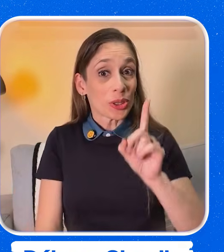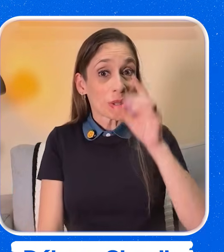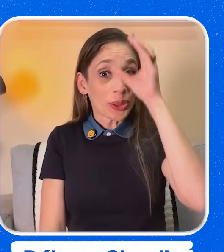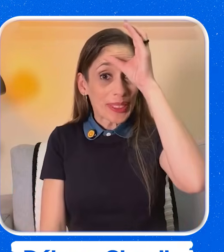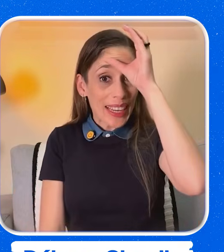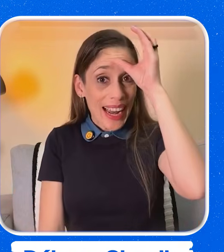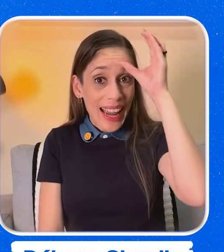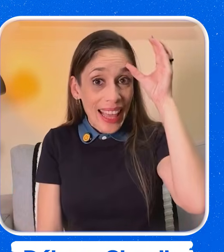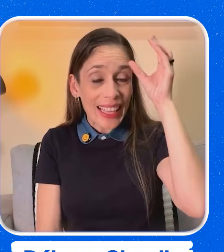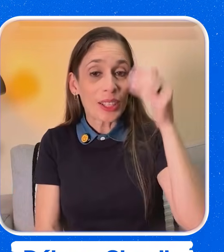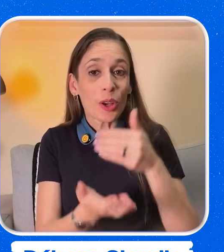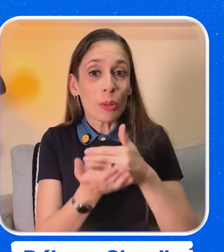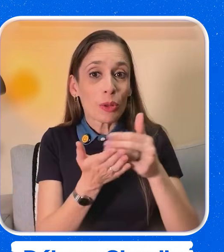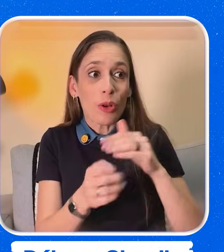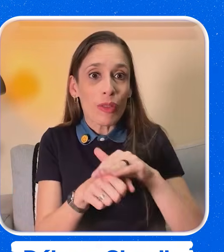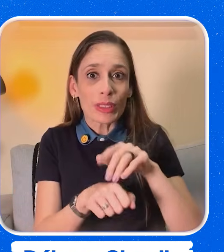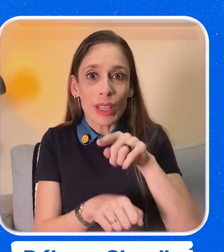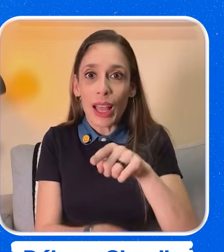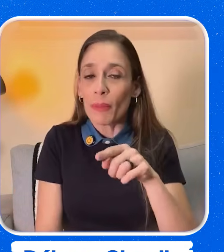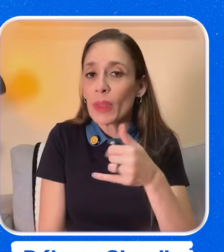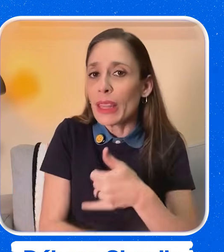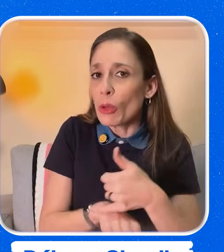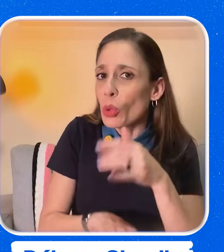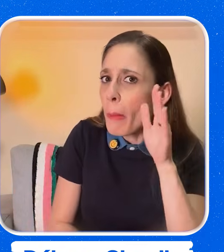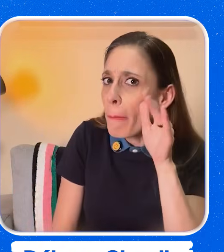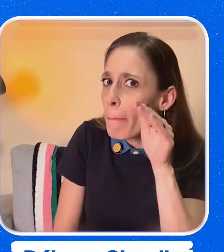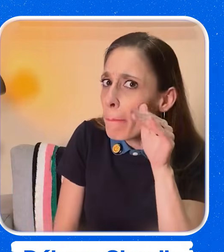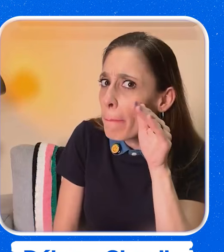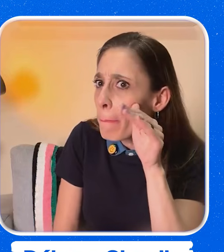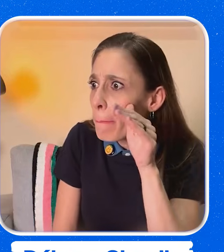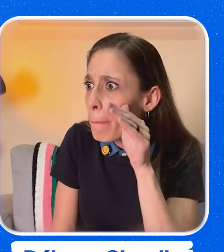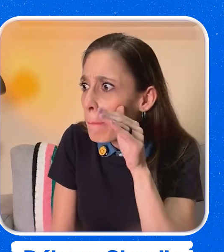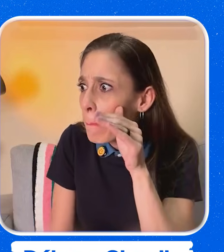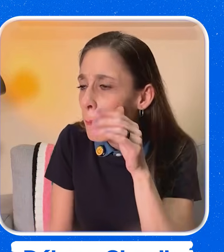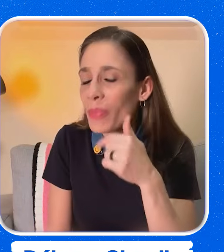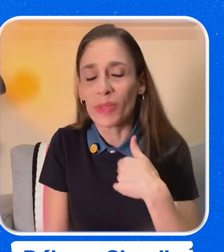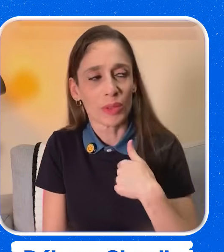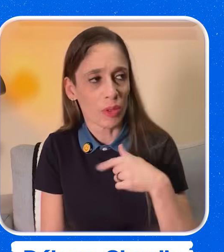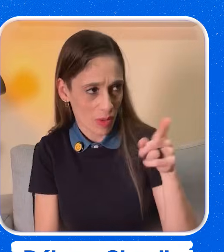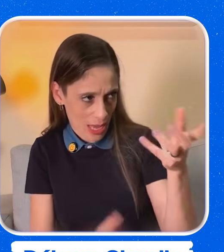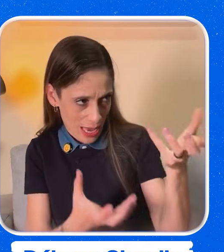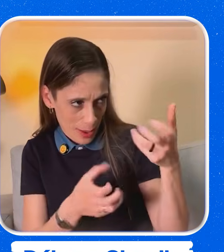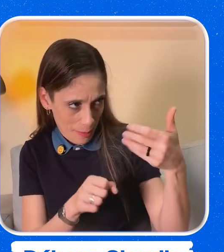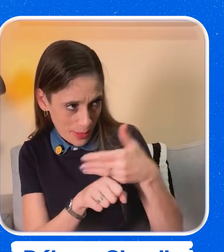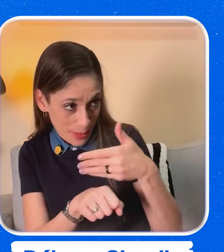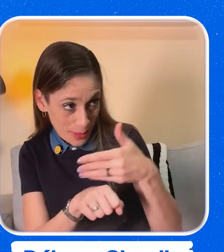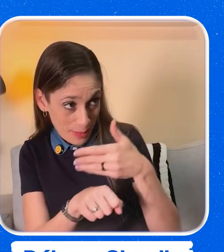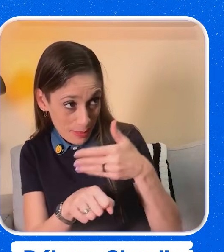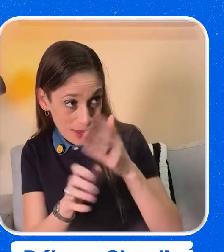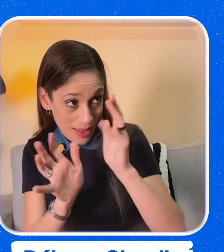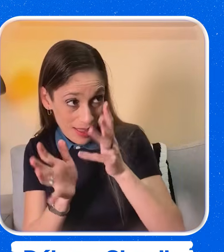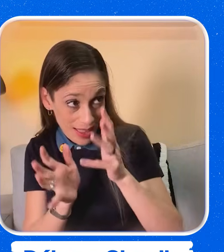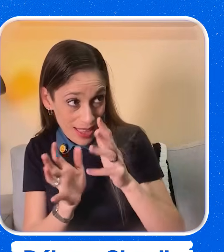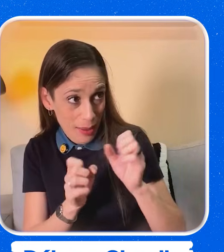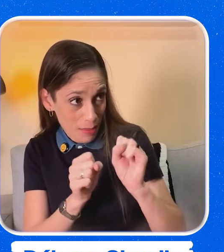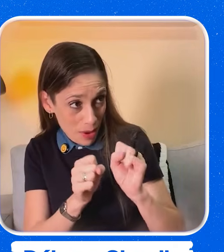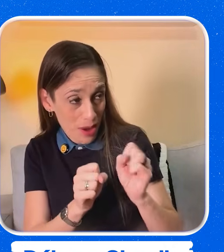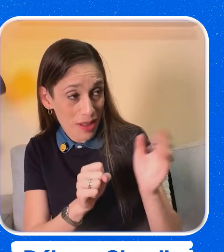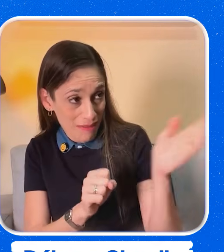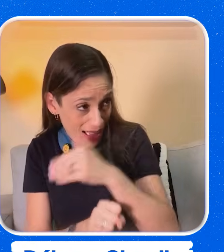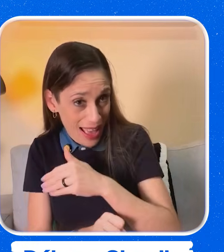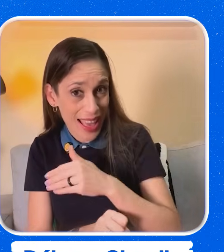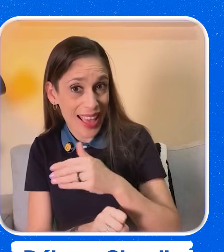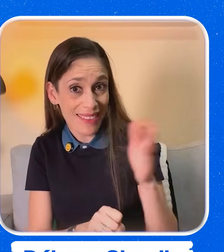conversar, né? E ele olhando. Aí eu vi que ele queria muito participar. E eu chamei, vem cá, fala com ele, faça aí o que, é que você sabe